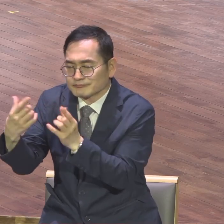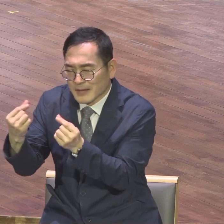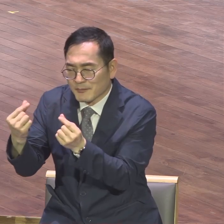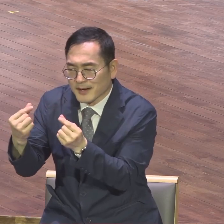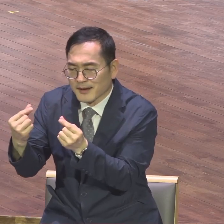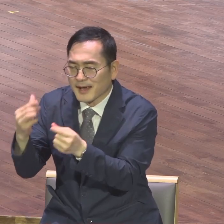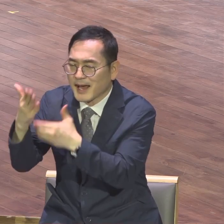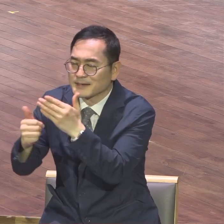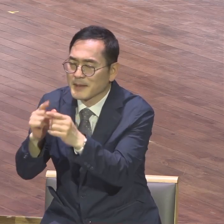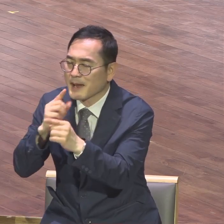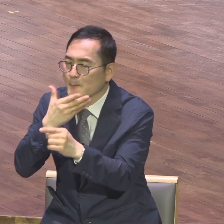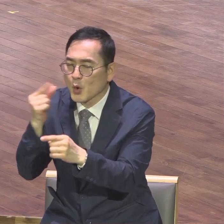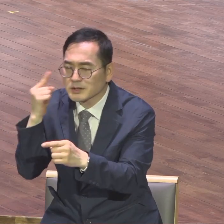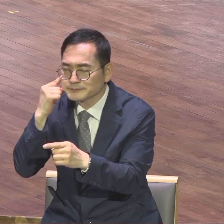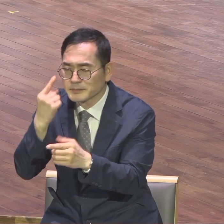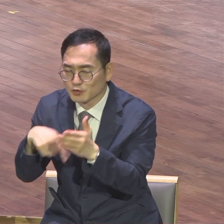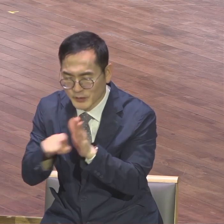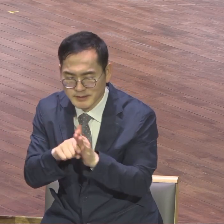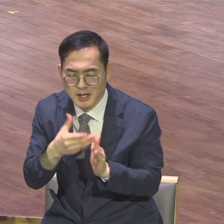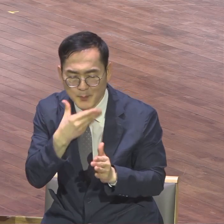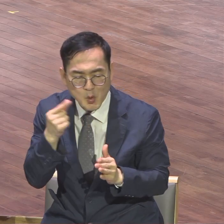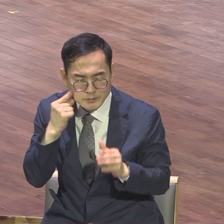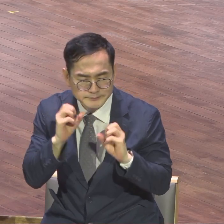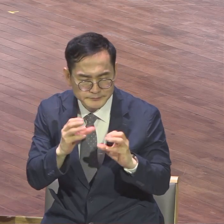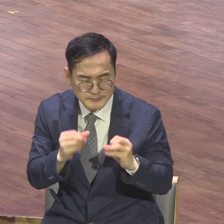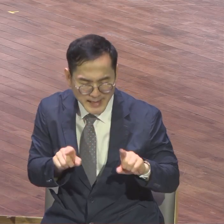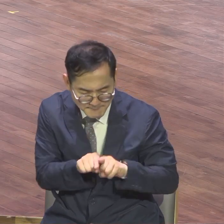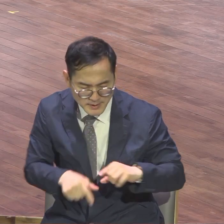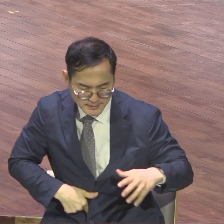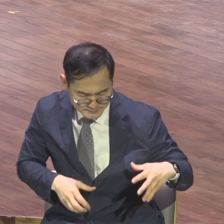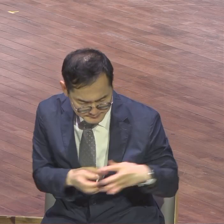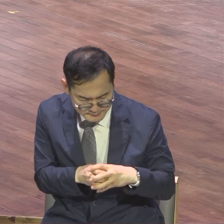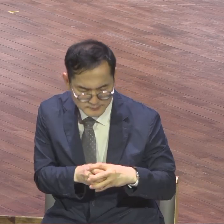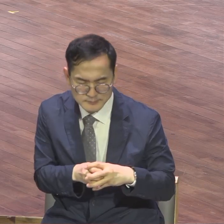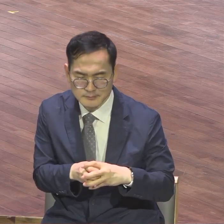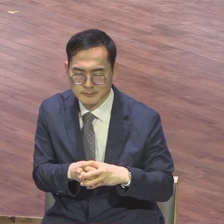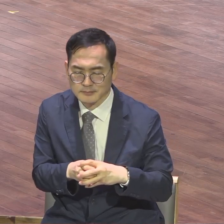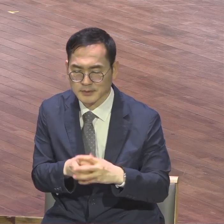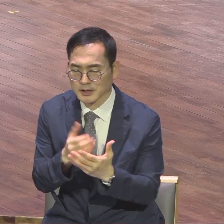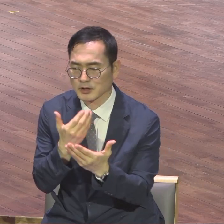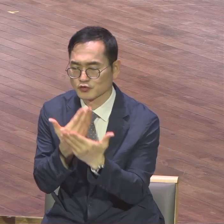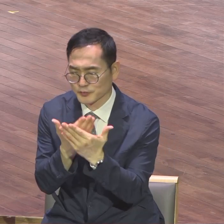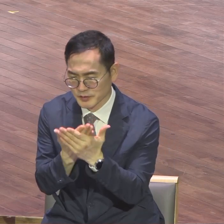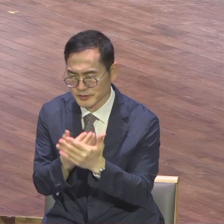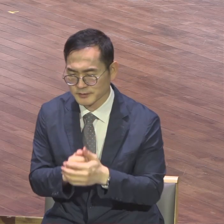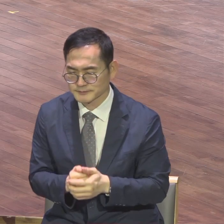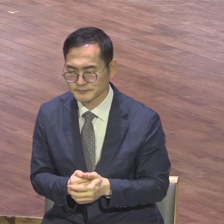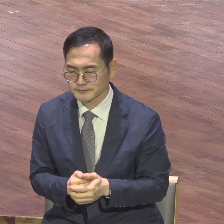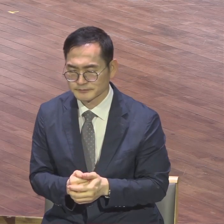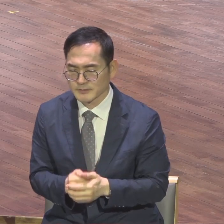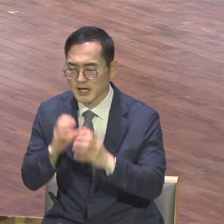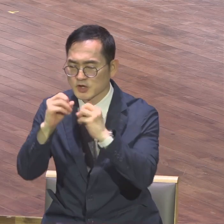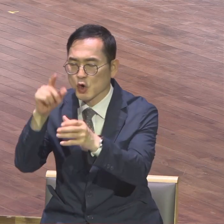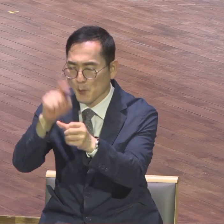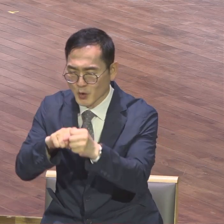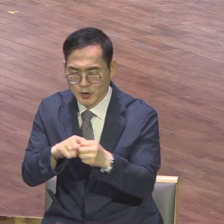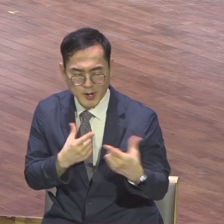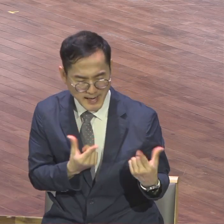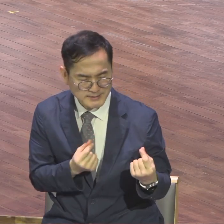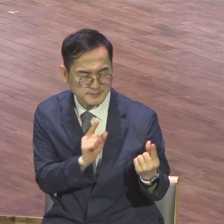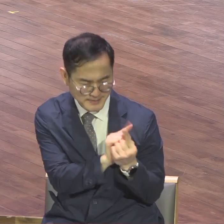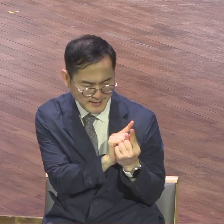되게 도와주옵소서. 우리의 만남이 성교 때문에 만났다는 사실을 깨닫게 하여 주시옵시고 철저하게 하나님